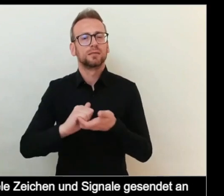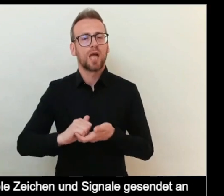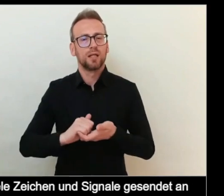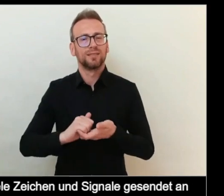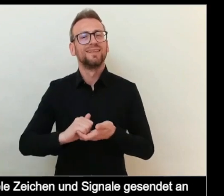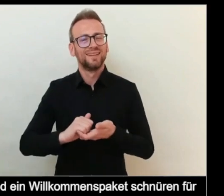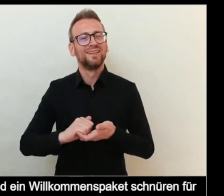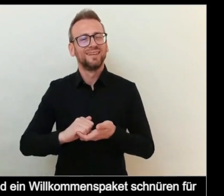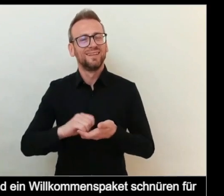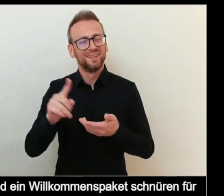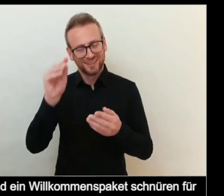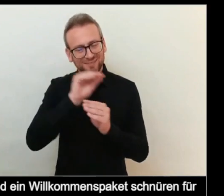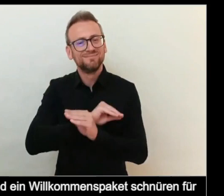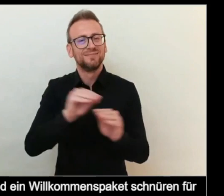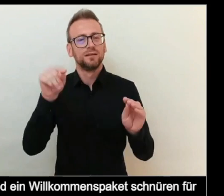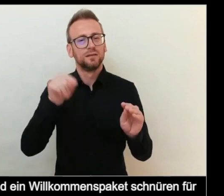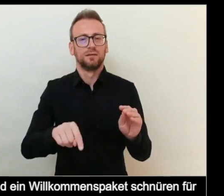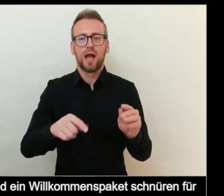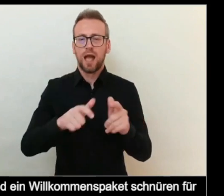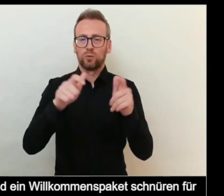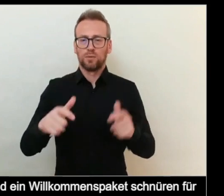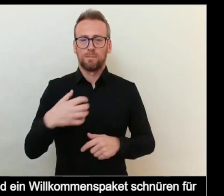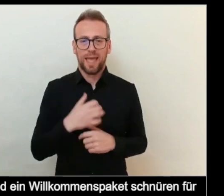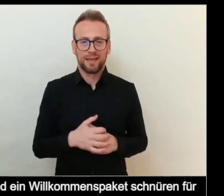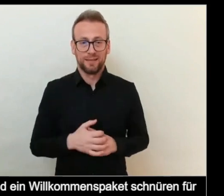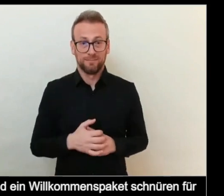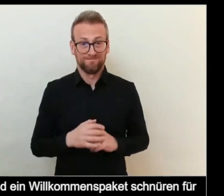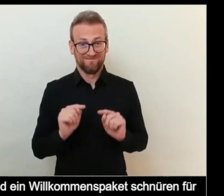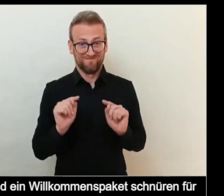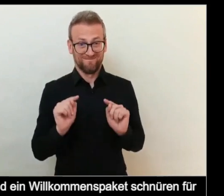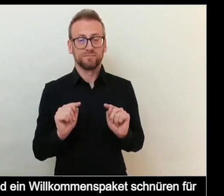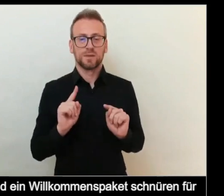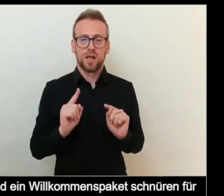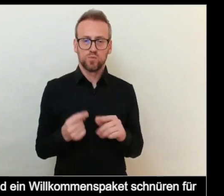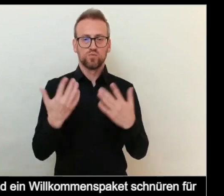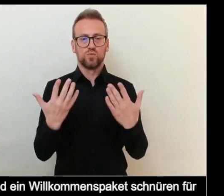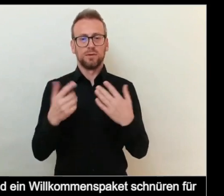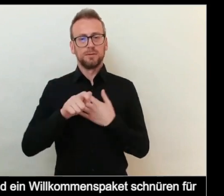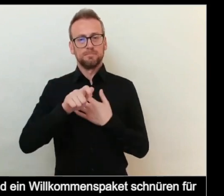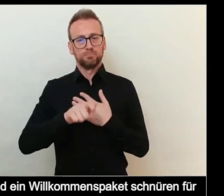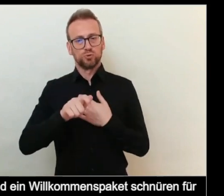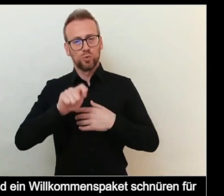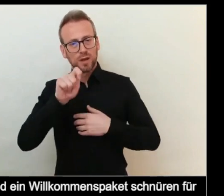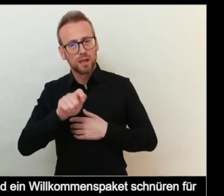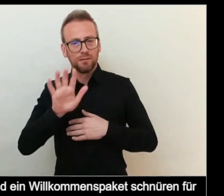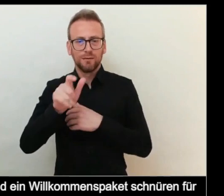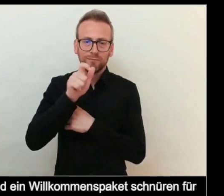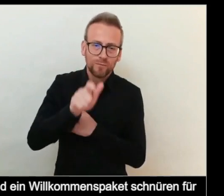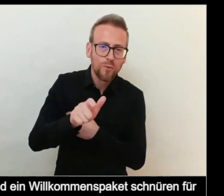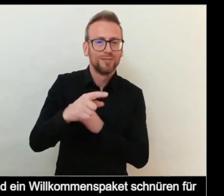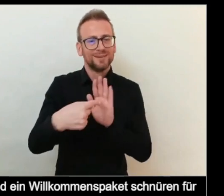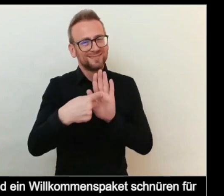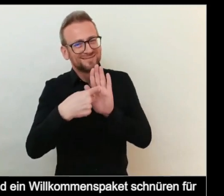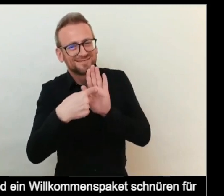konnten. Ein letzter Aspekt, der betrifft den anderen Teil meines Hauses. Heute ist Semesterbeginn an den Hochschulen